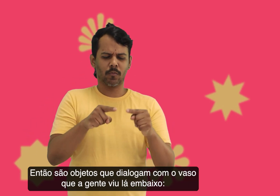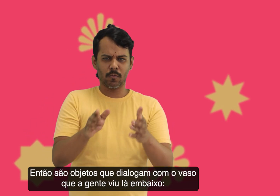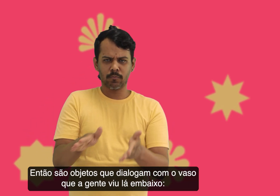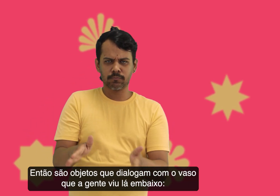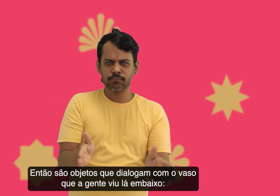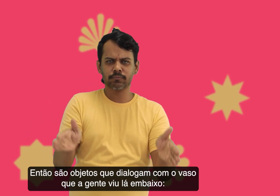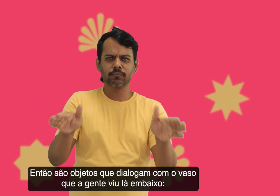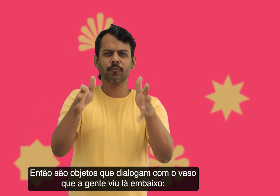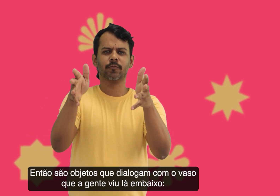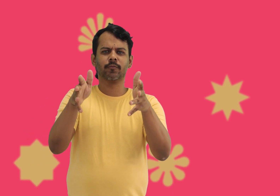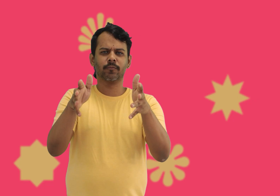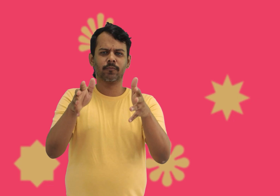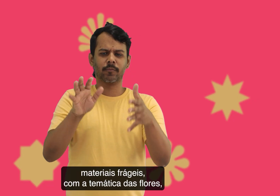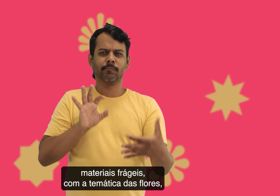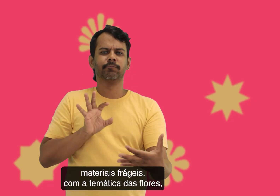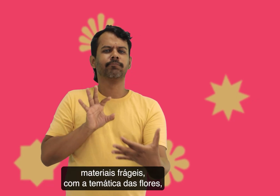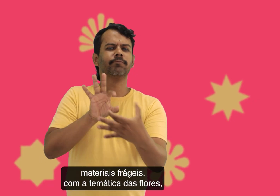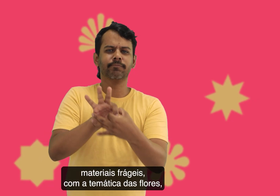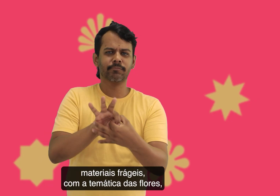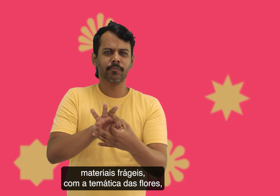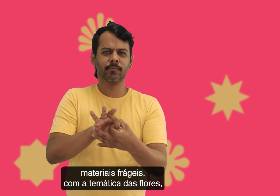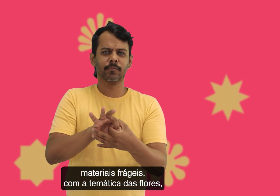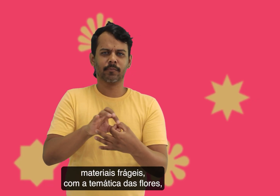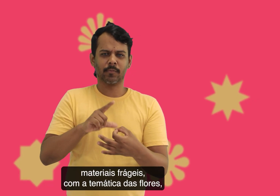o vaso que a gente põe embaixo. Materiais